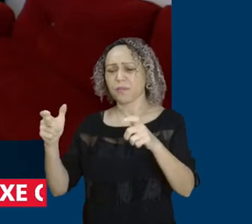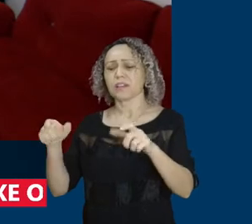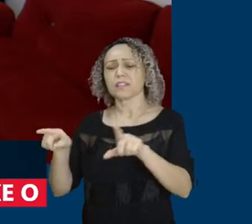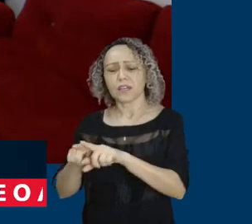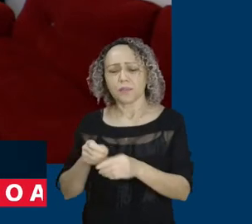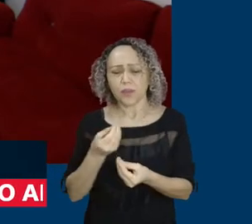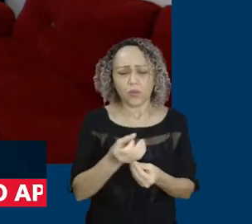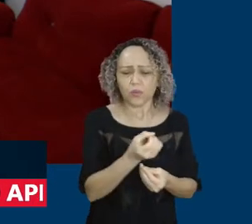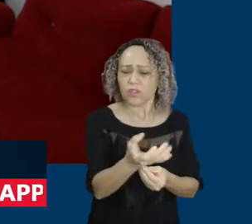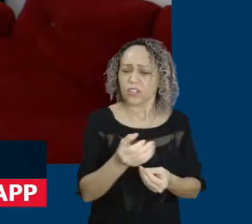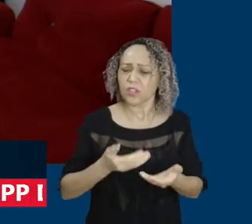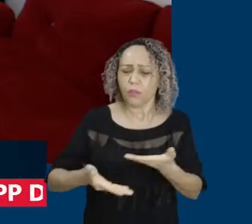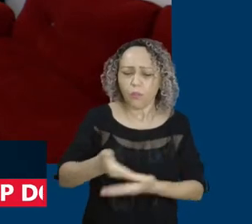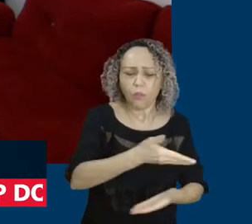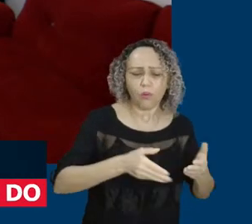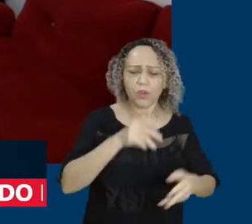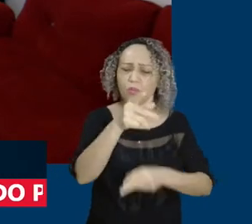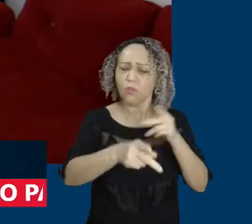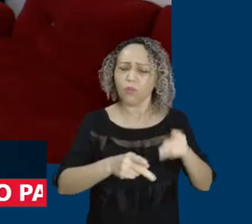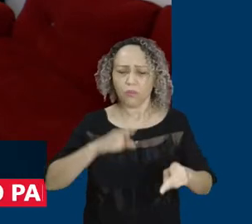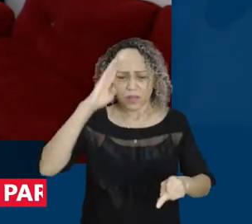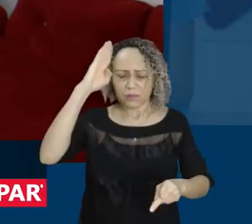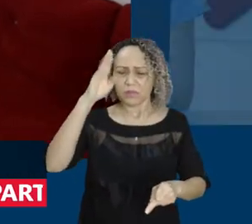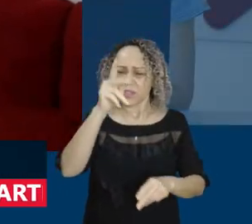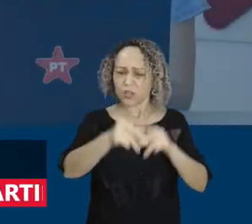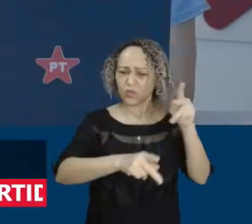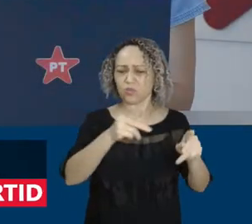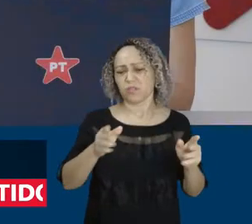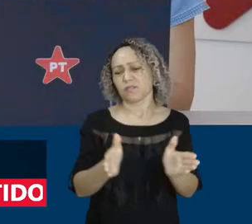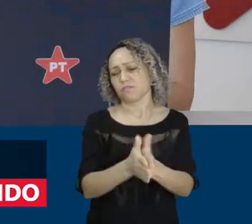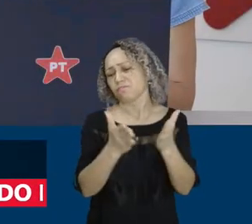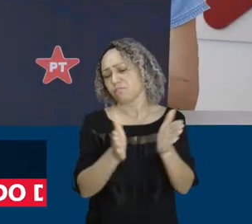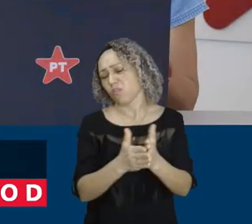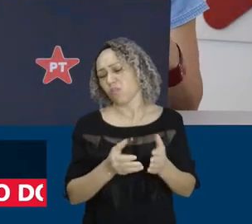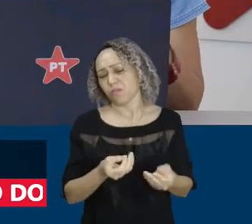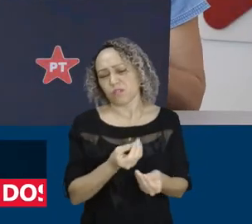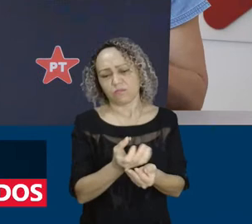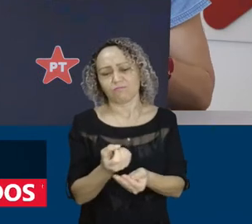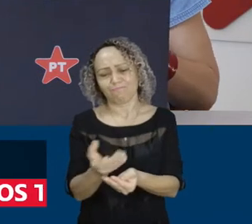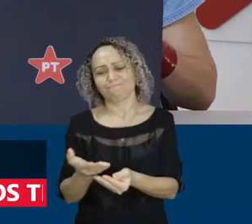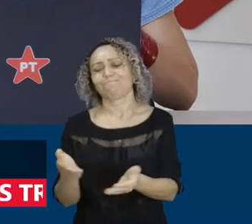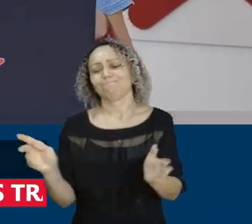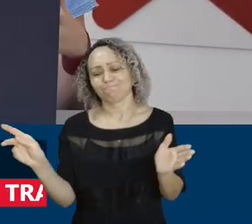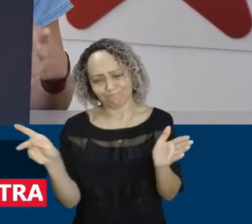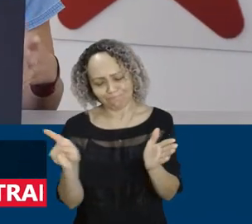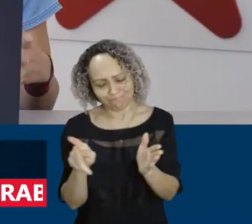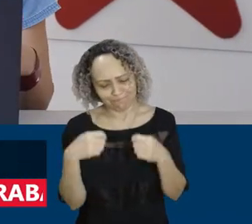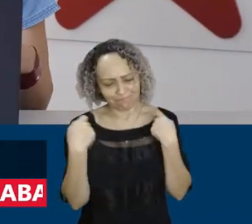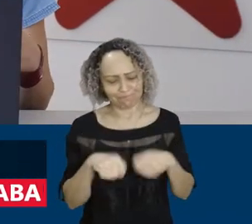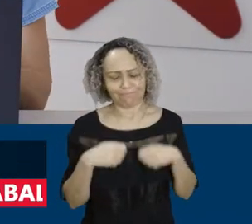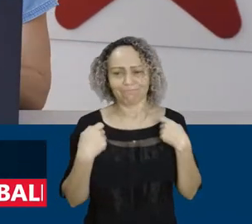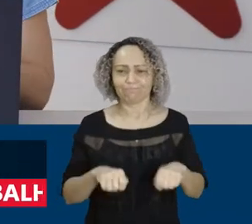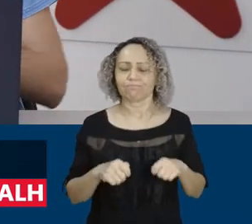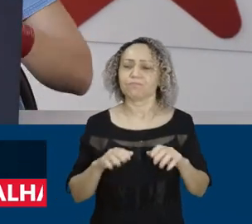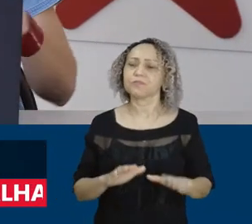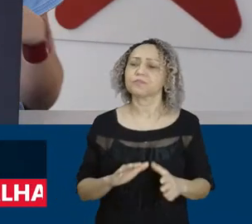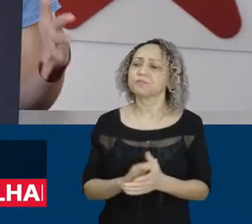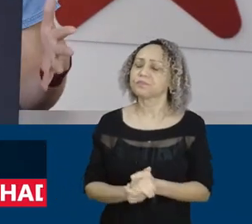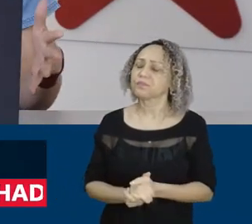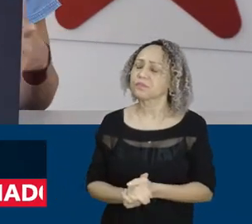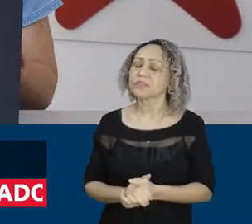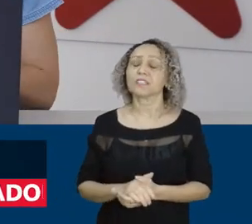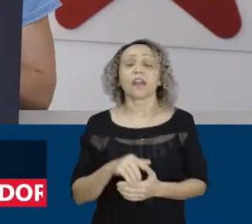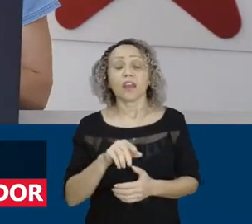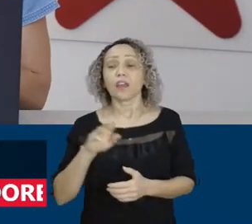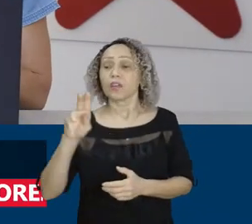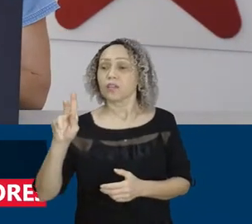população, especialmente aqueles que mais precisam, mano. Exatamente, esse projeto quer que a gente trabalhe aí para o PIB crescer, mas que fique